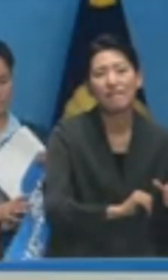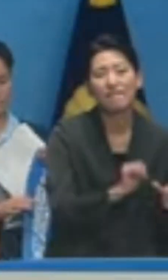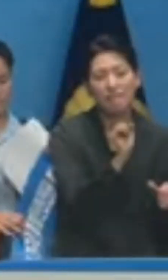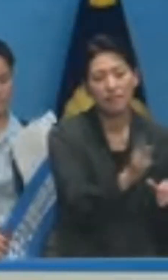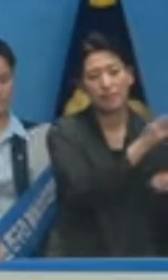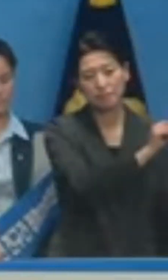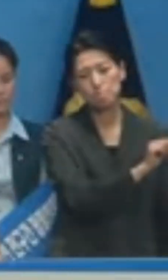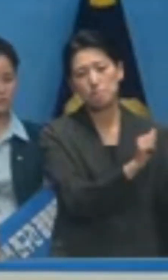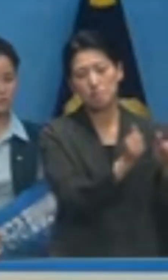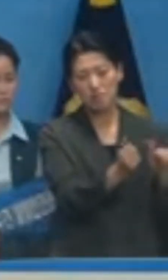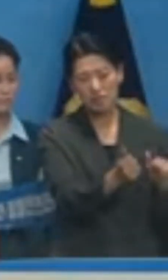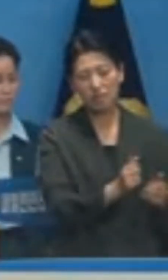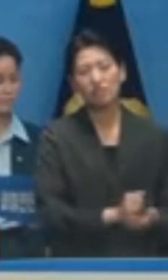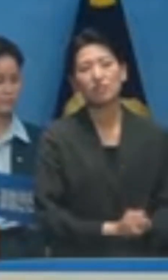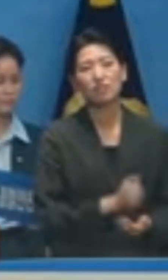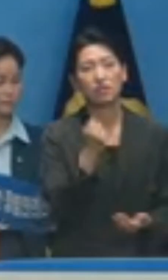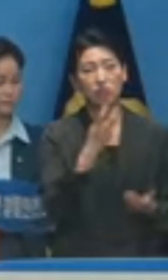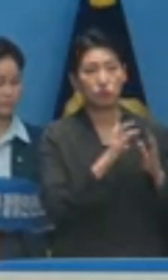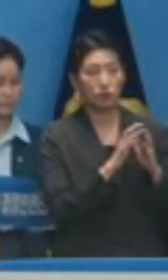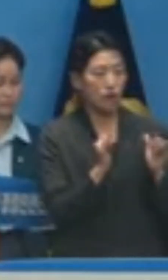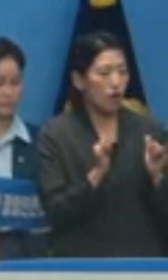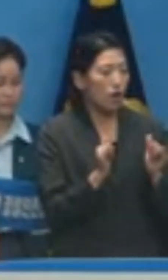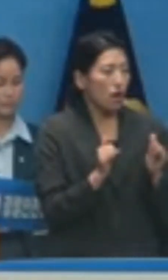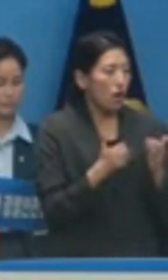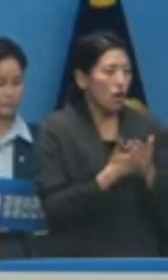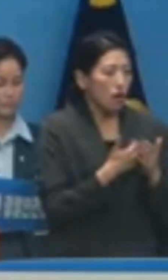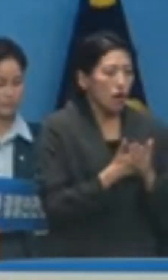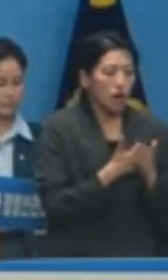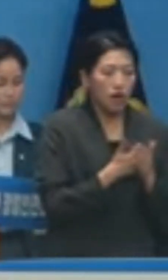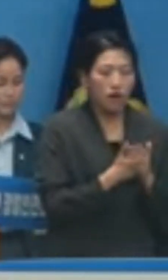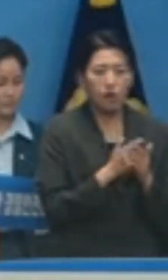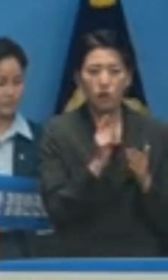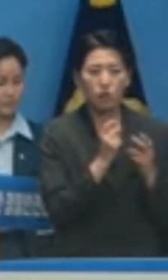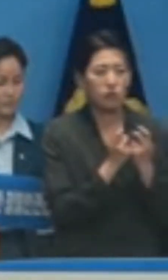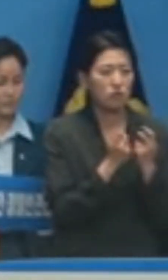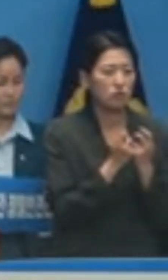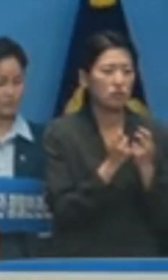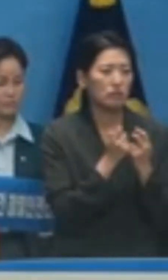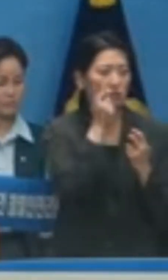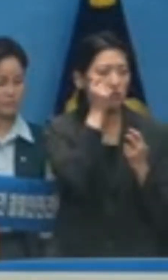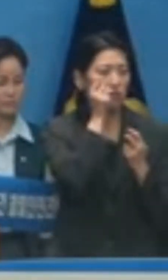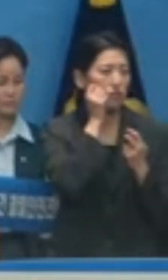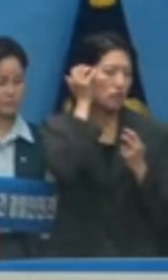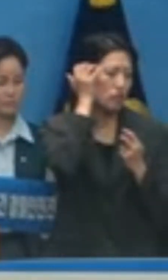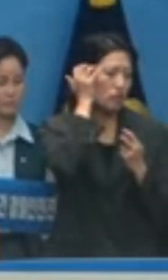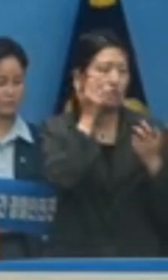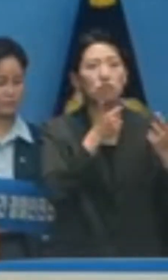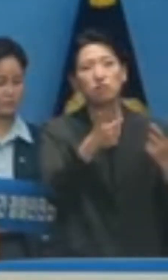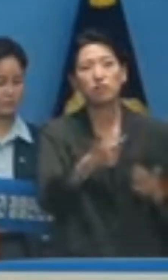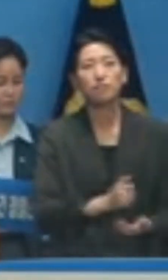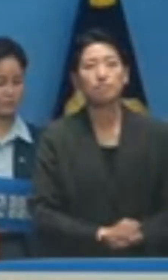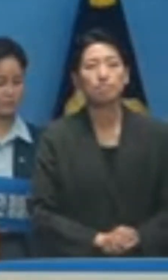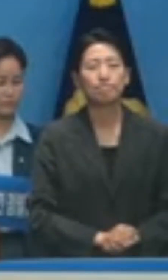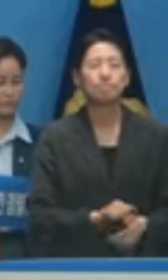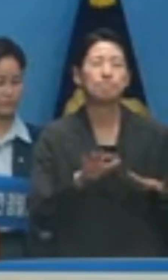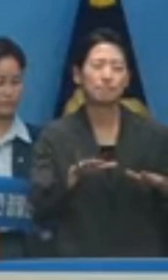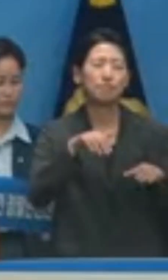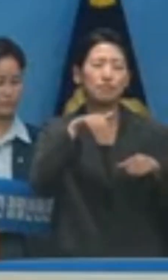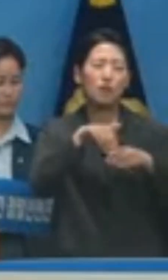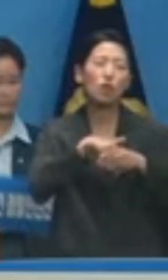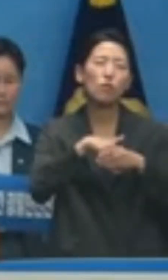희생되고 많은 시민이 불안과 고통 속에 눈물을 흘리고 있습니다. 비록 대통령 선거운동이